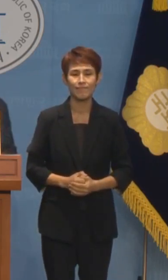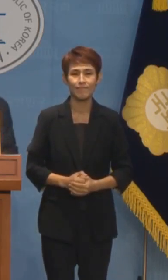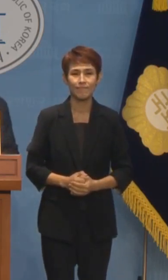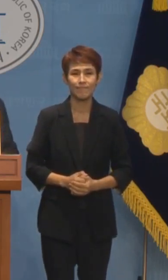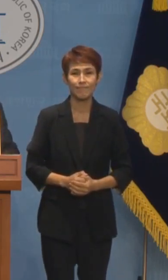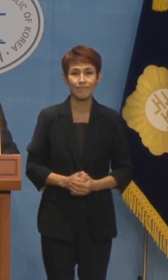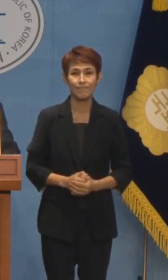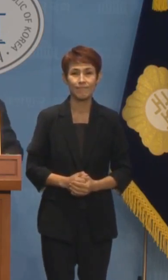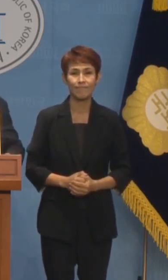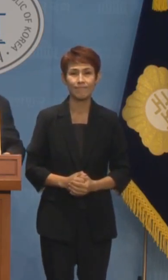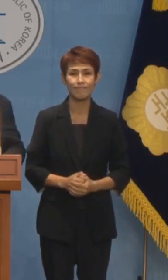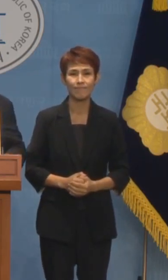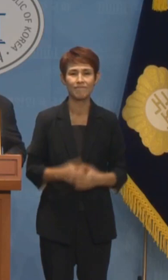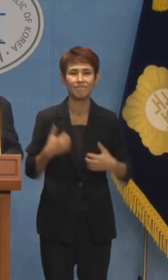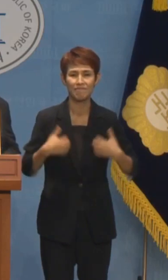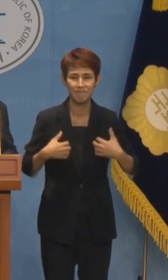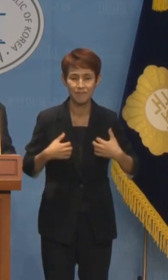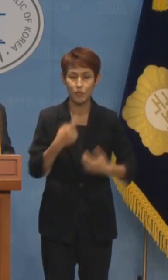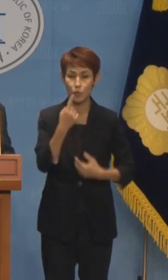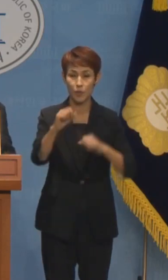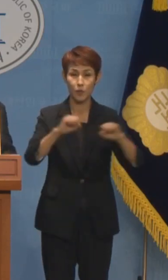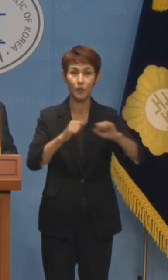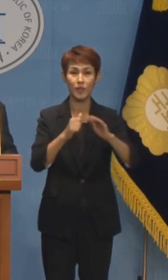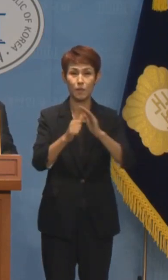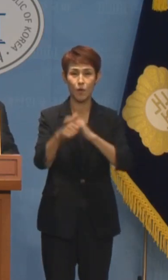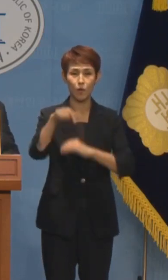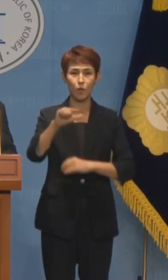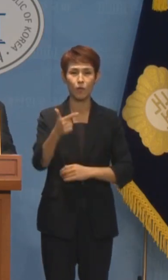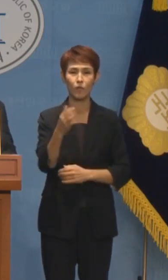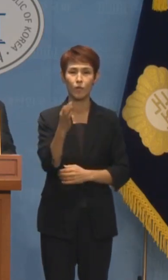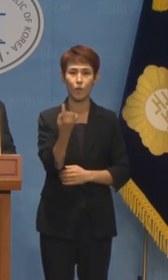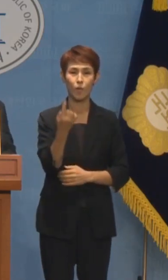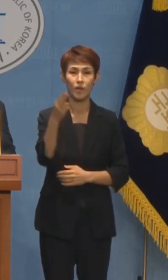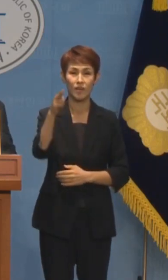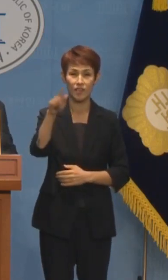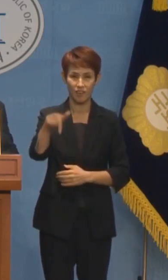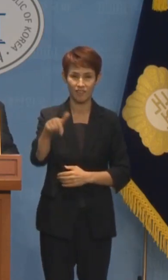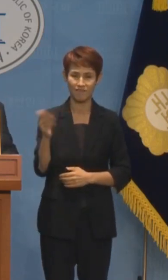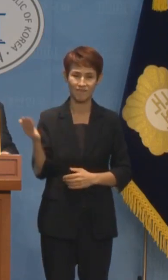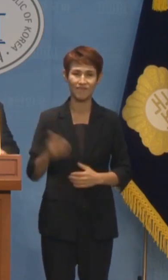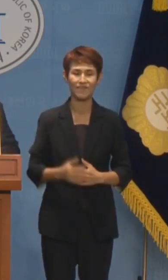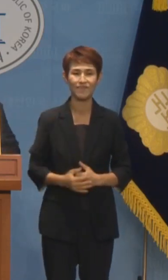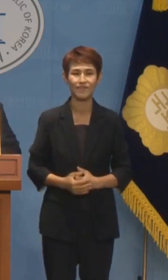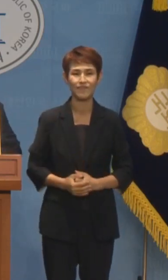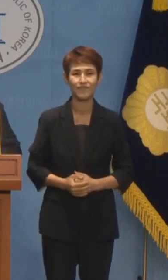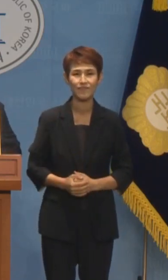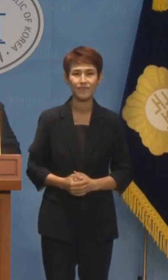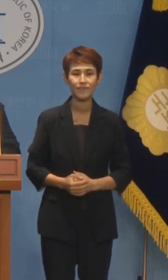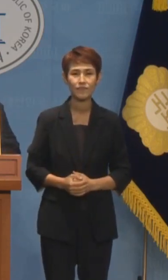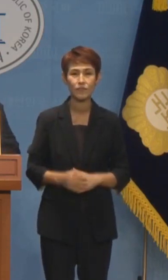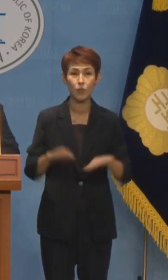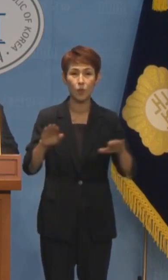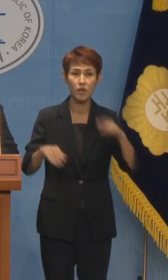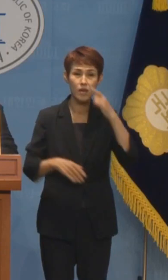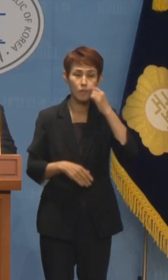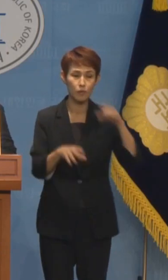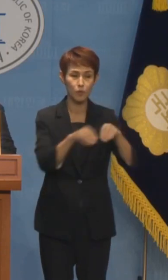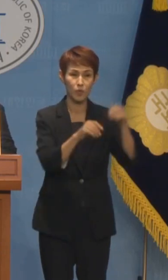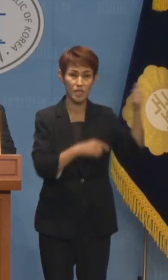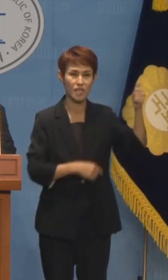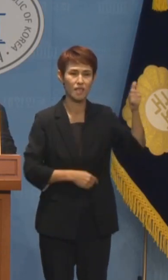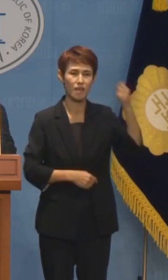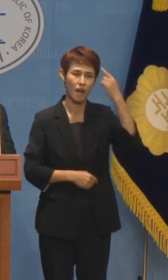하겠습니다 반갑습니다 촛불행동 공동대표 권오혁 있니다 오늘 그 기시가 방한하는